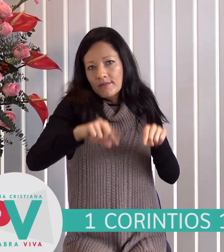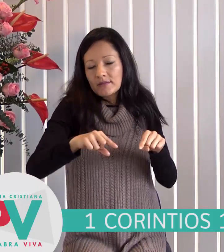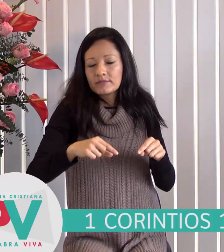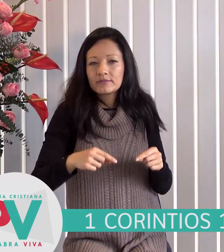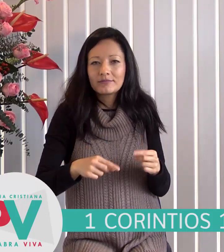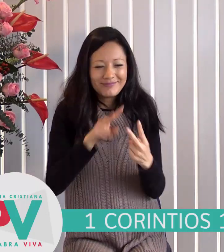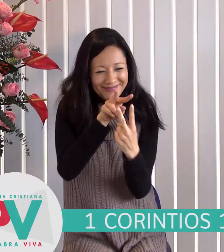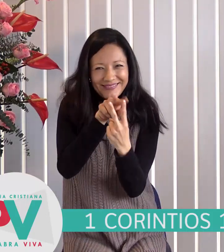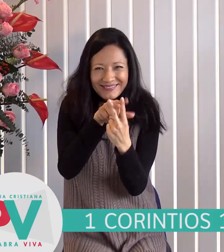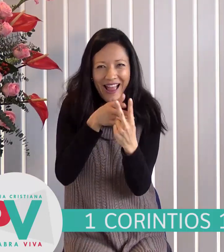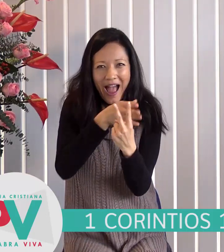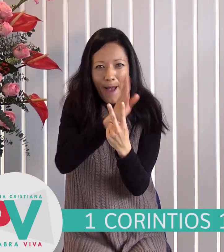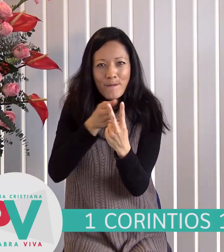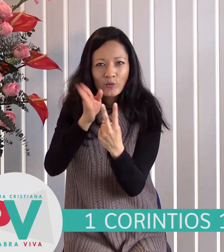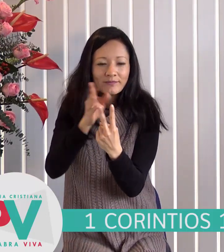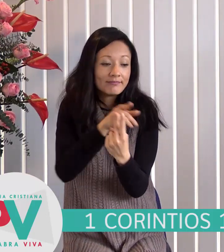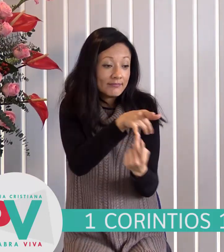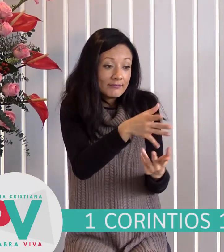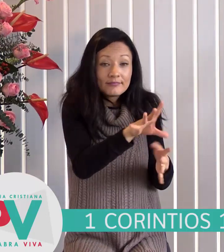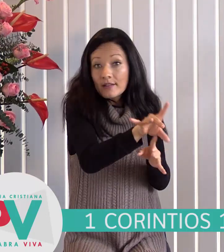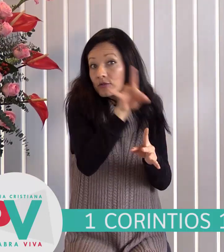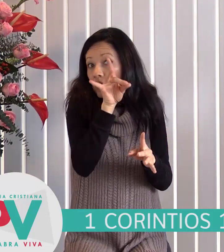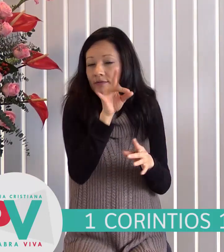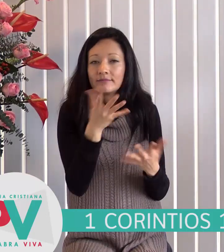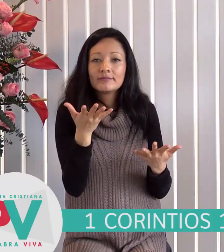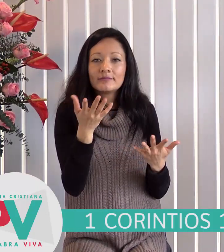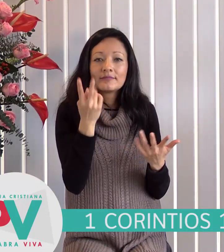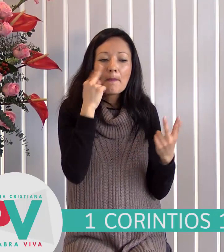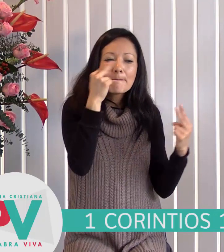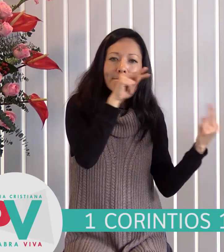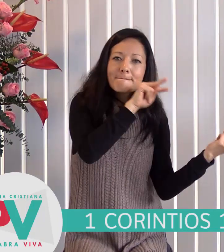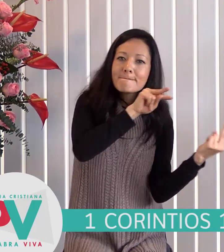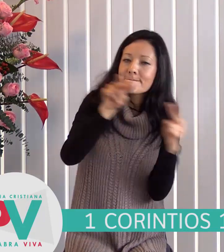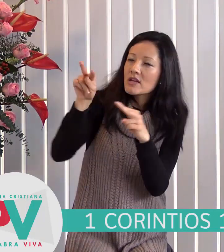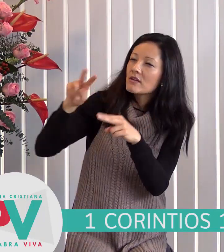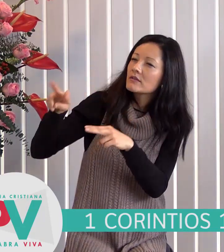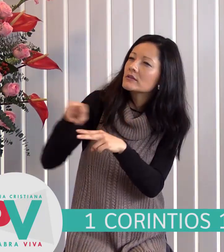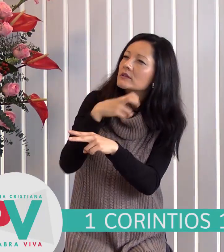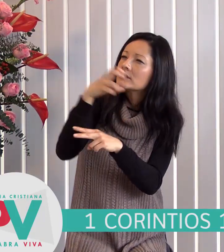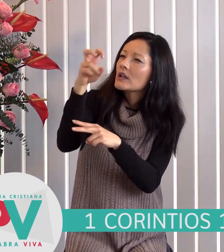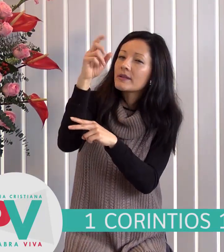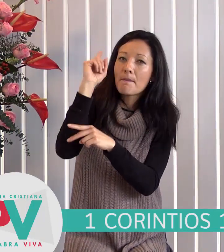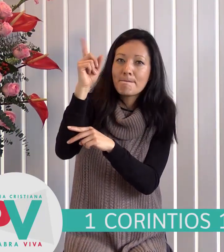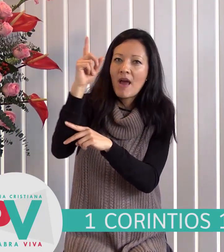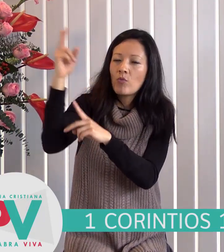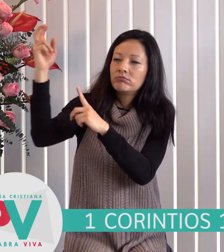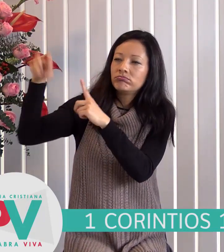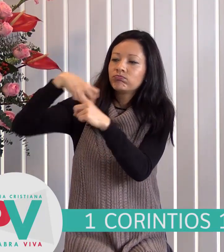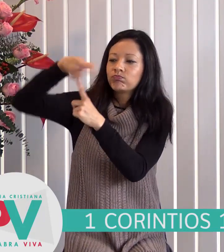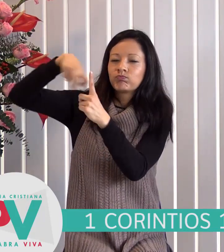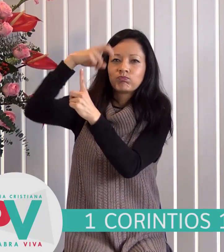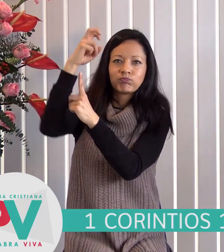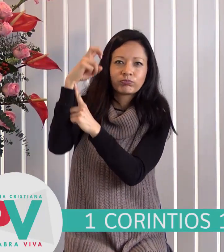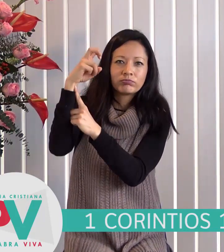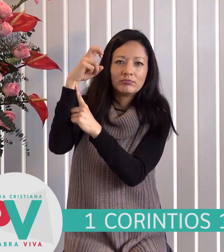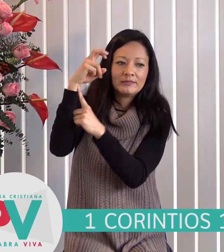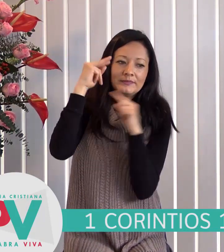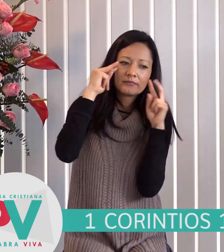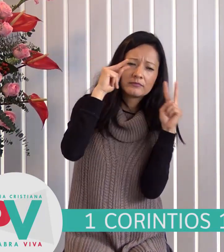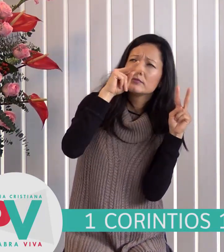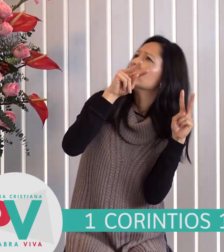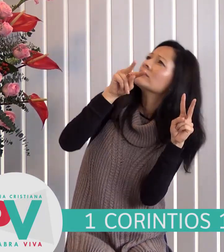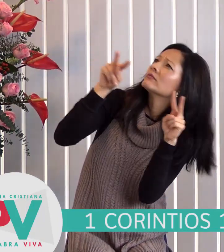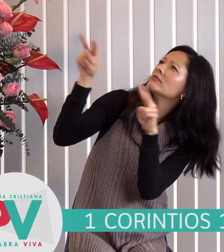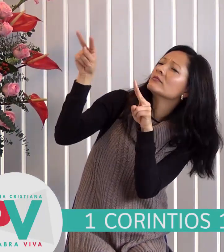sanidad. ¿Cómo? Que miren a la serpiente en el palo de bronce.